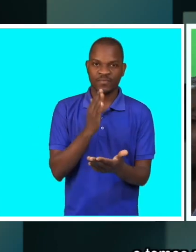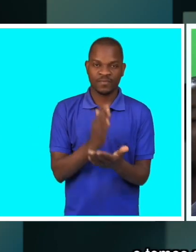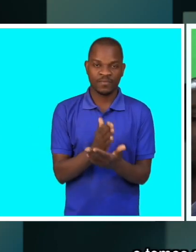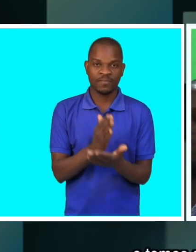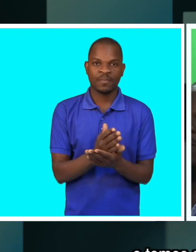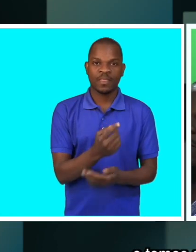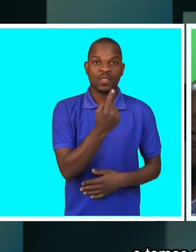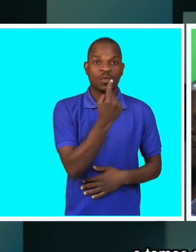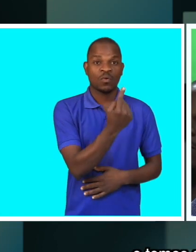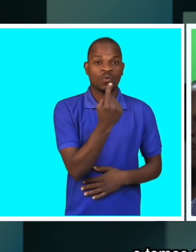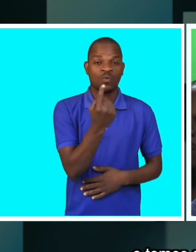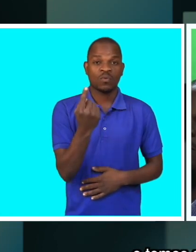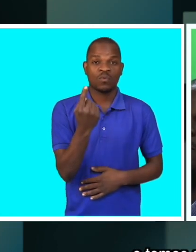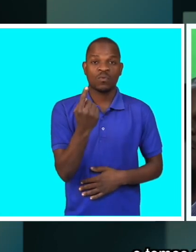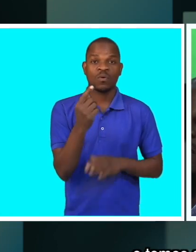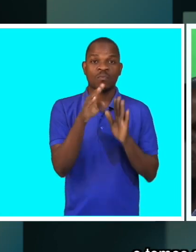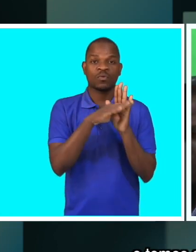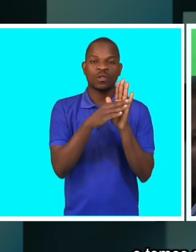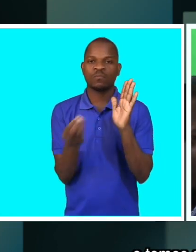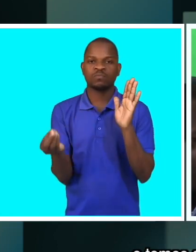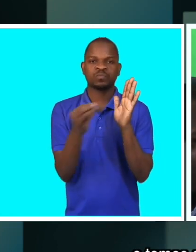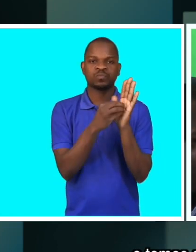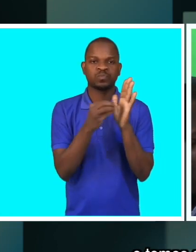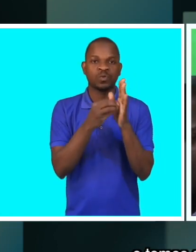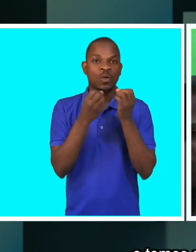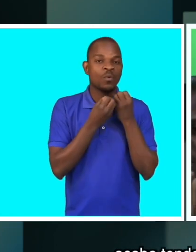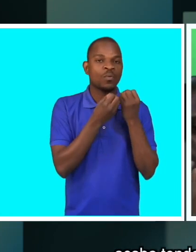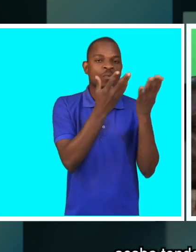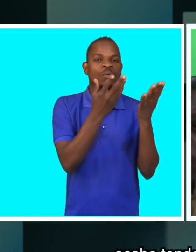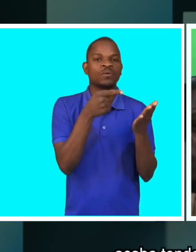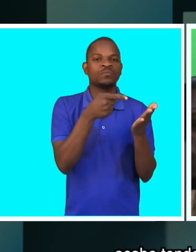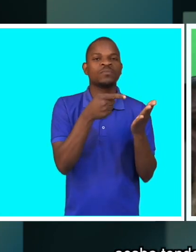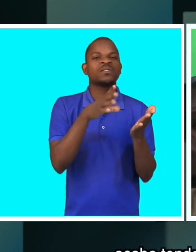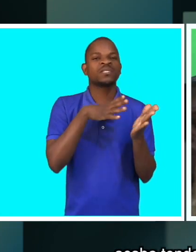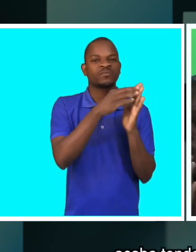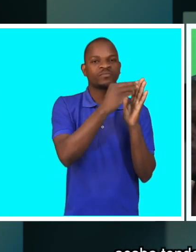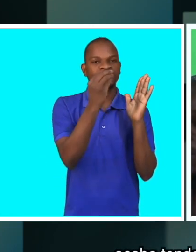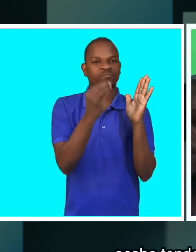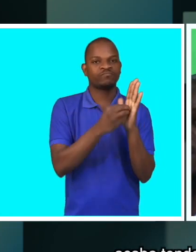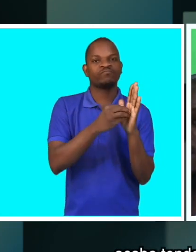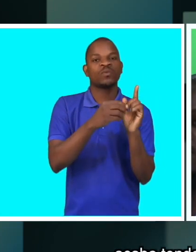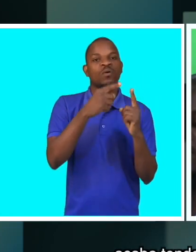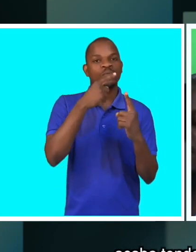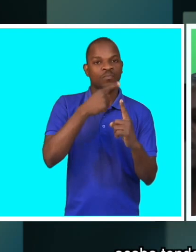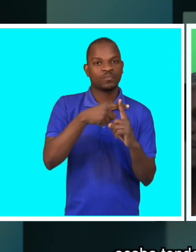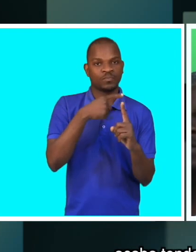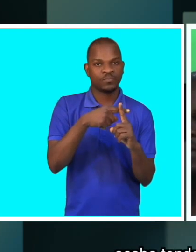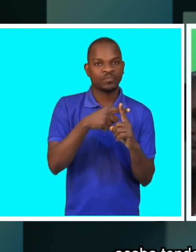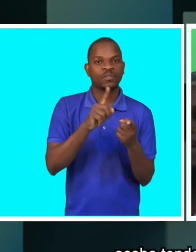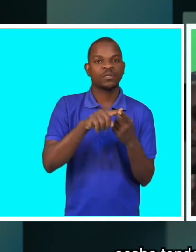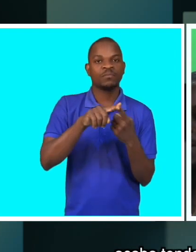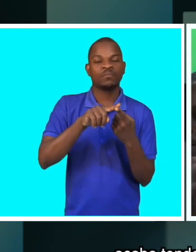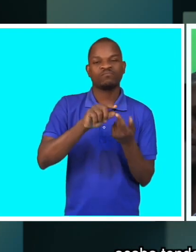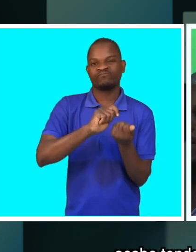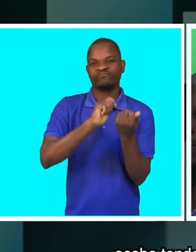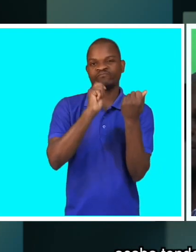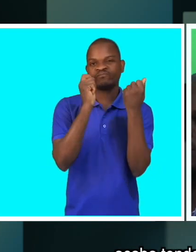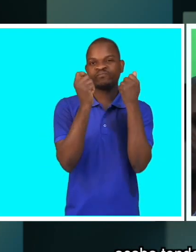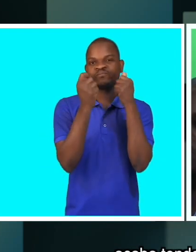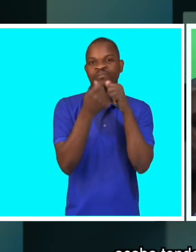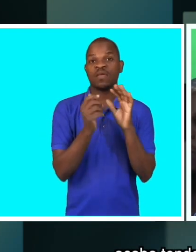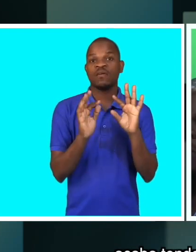temos a certeza que cada um dos programas que passa no ar acaba tendo um impacto positivo e